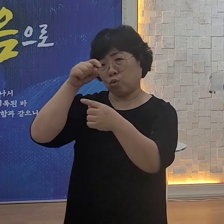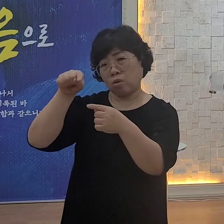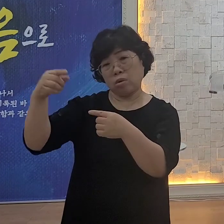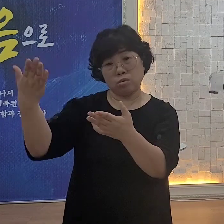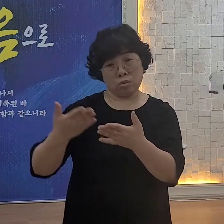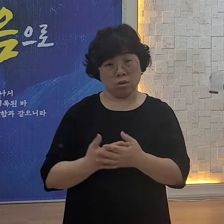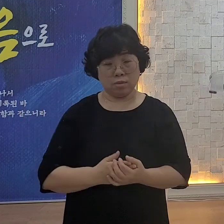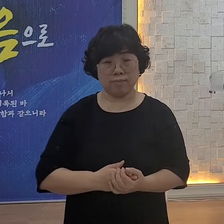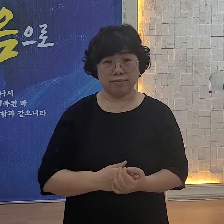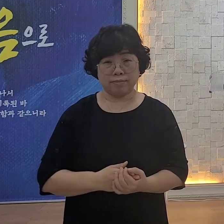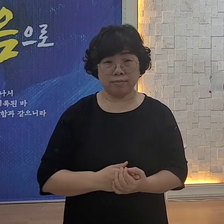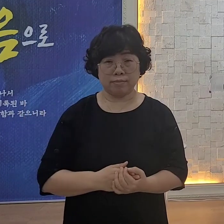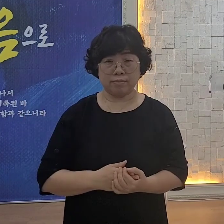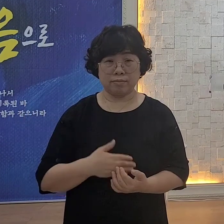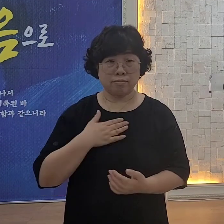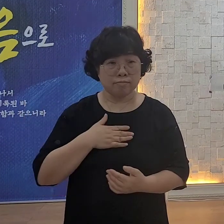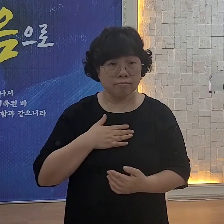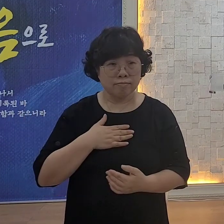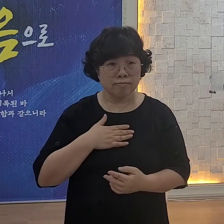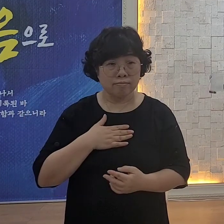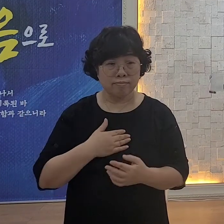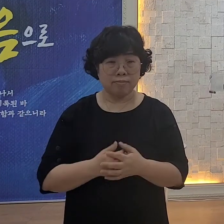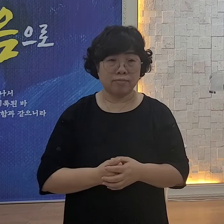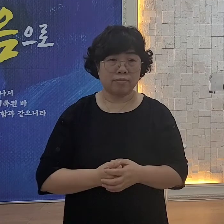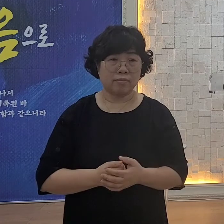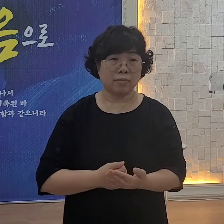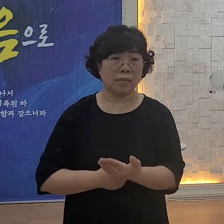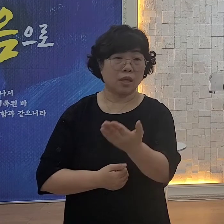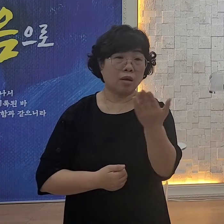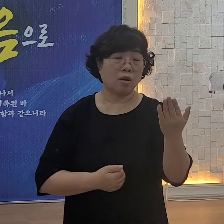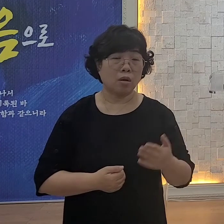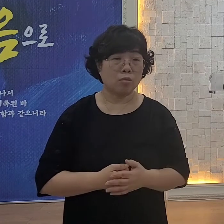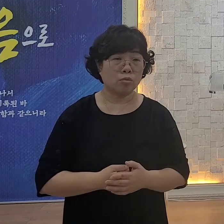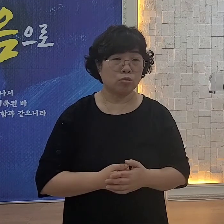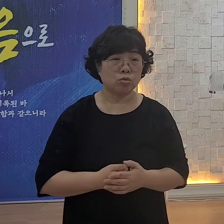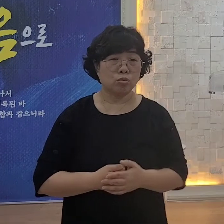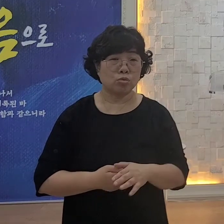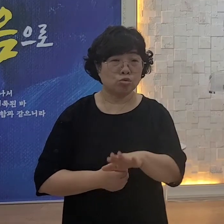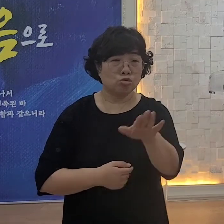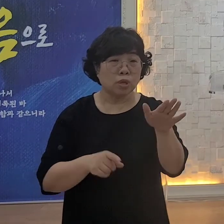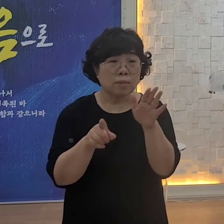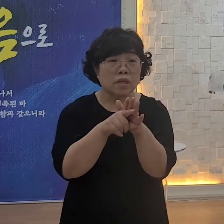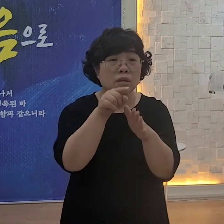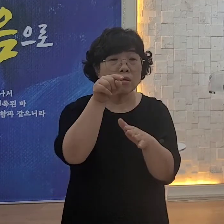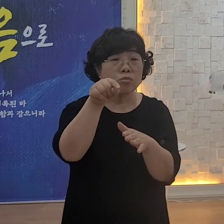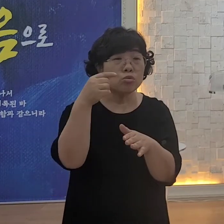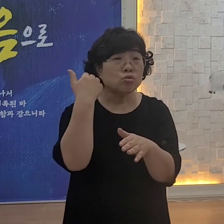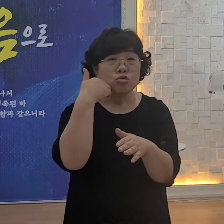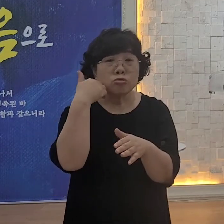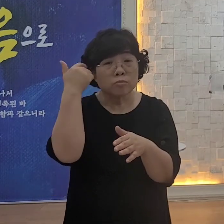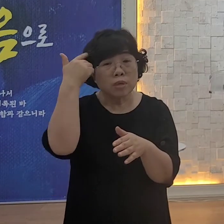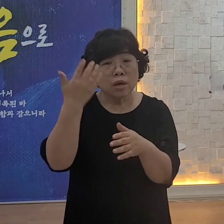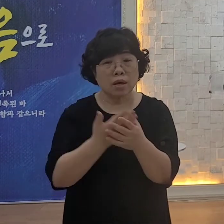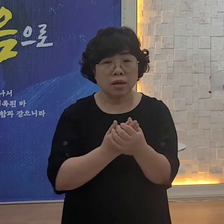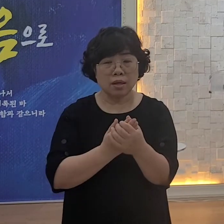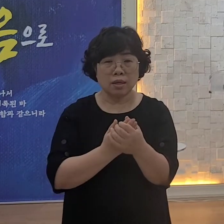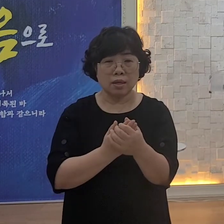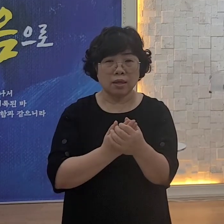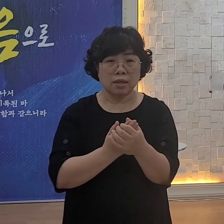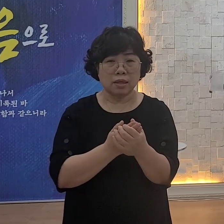맺습니다. 여러분, 우리는 누구를 믿습니까? 여러분, 이 사실을 잘